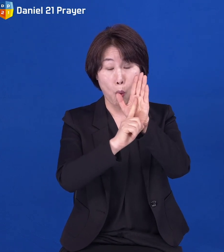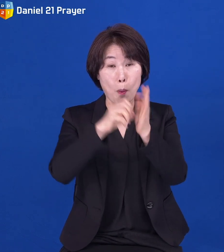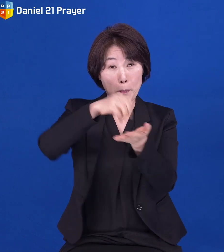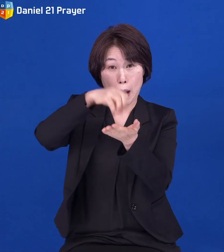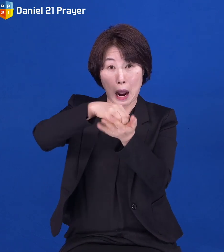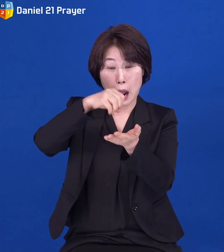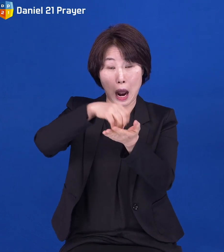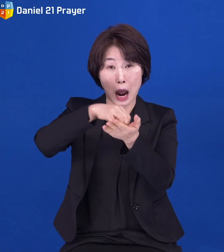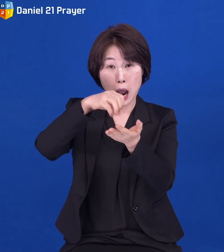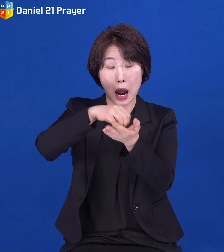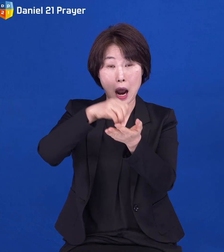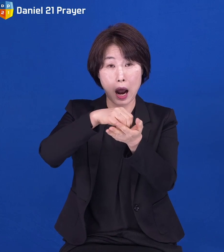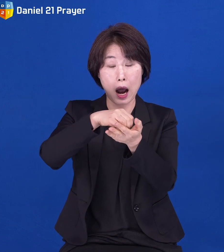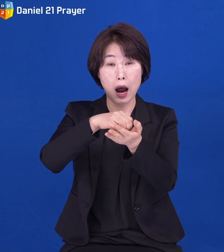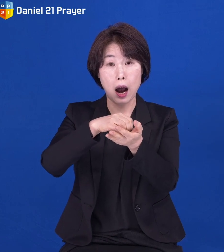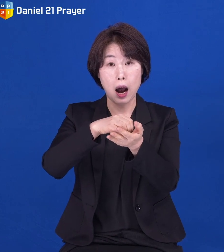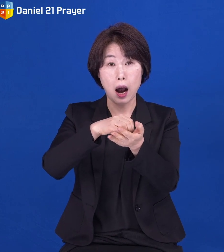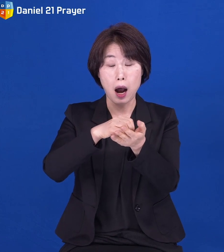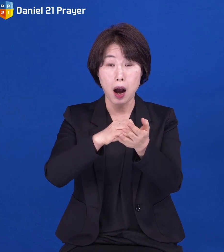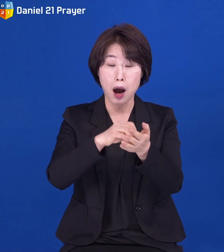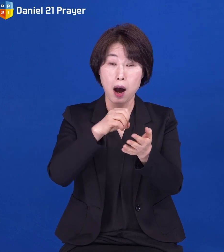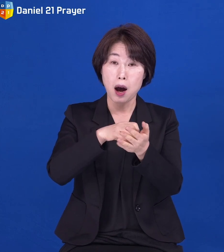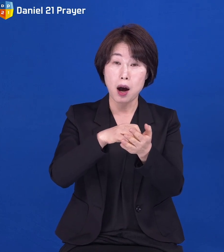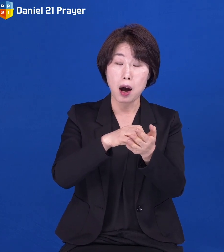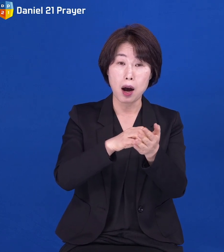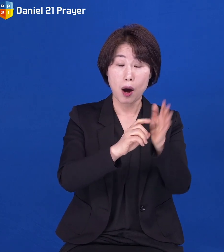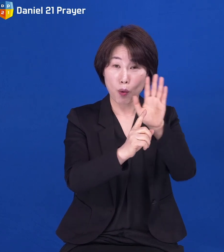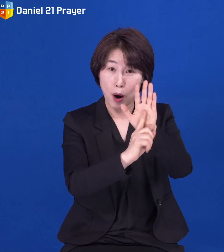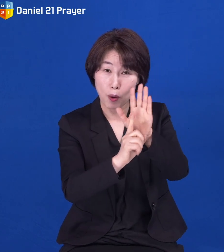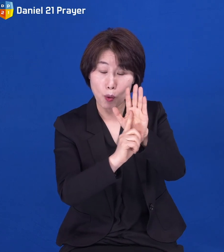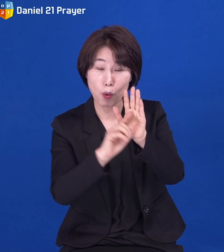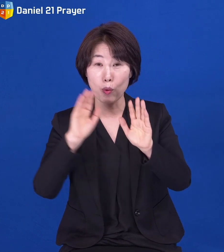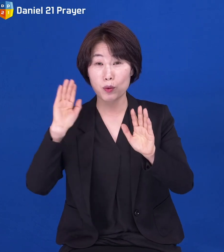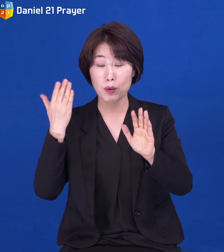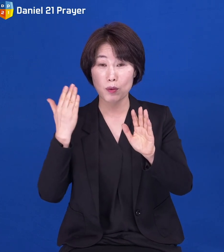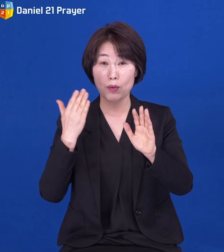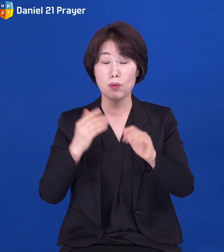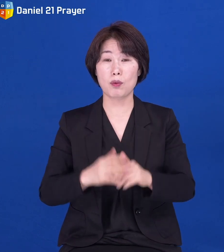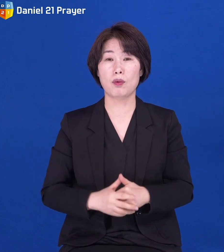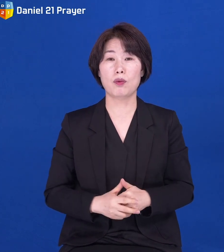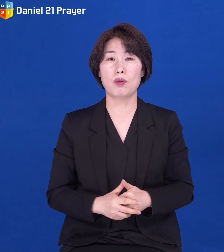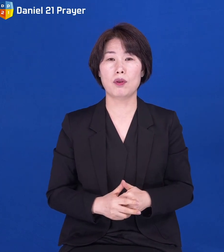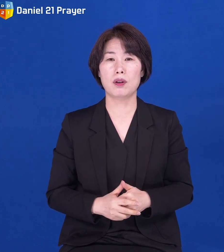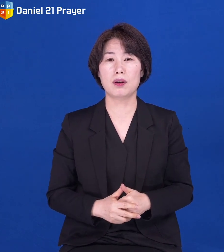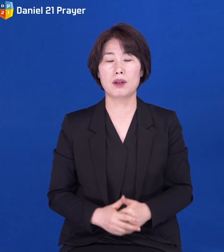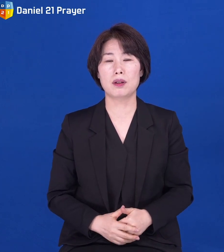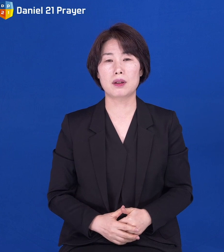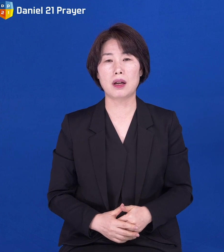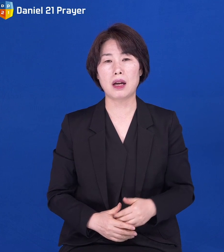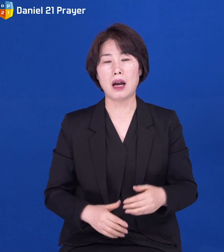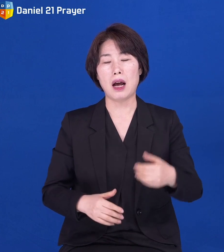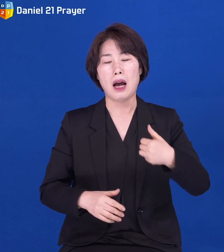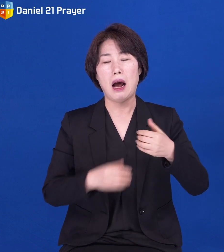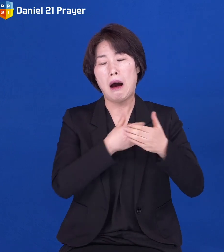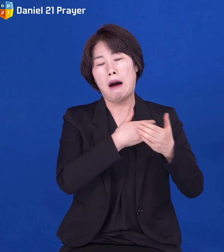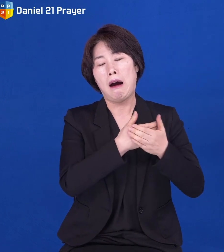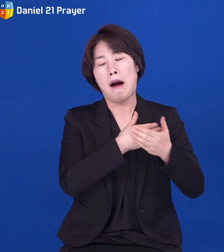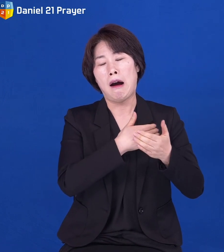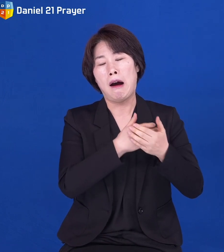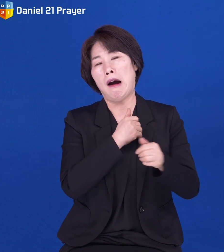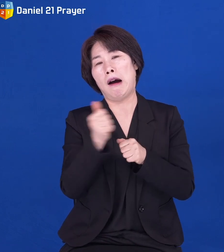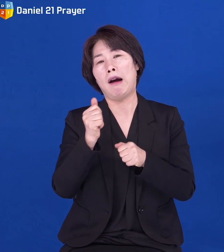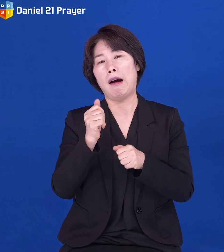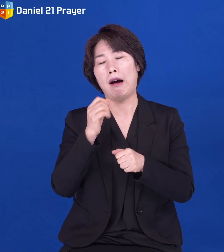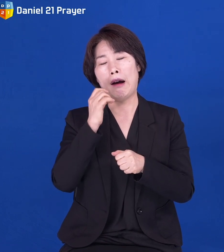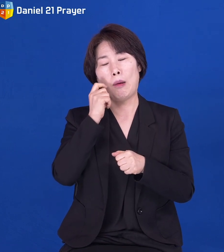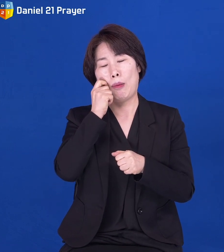뭘 같이 찍게 되고 그래서 나중에 또 영화까지 뭐 출연을 했는데 울렁증을 극복을 못 해가지고 포기를 하고 말았는데 아무튼